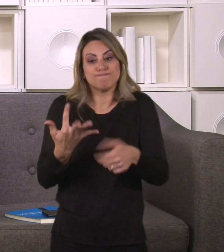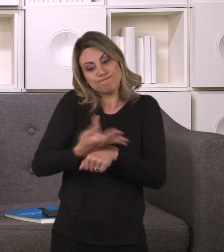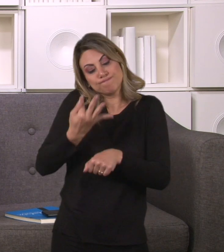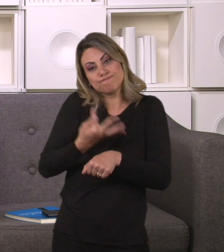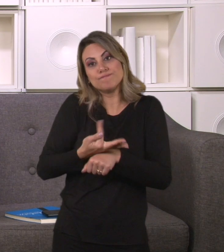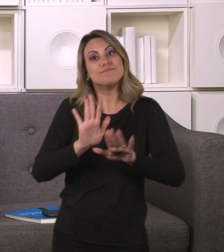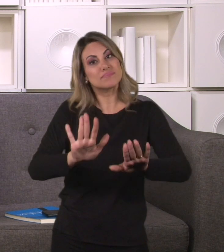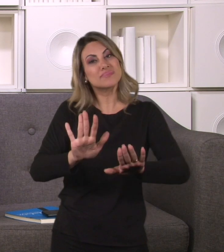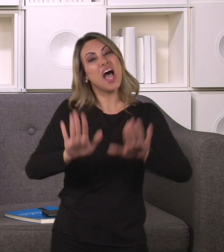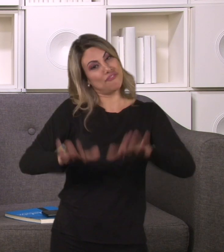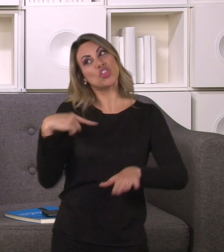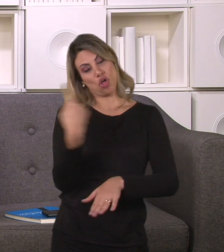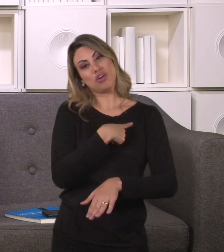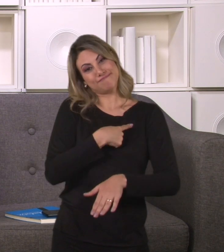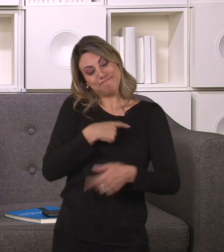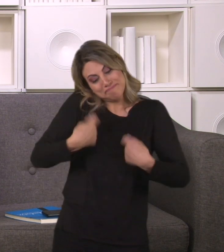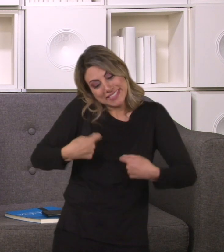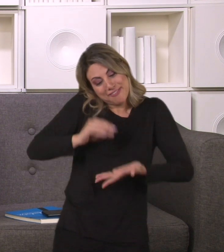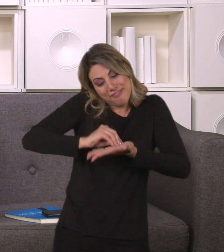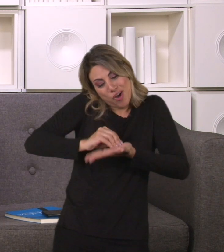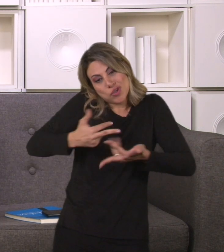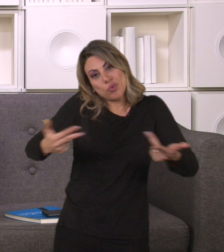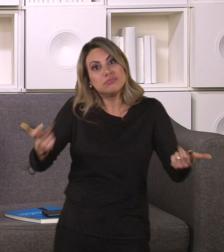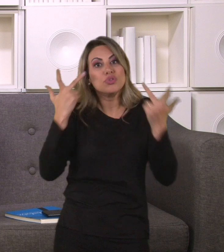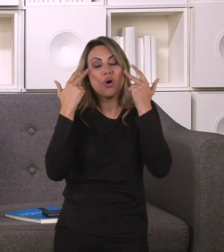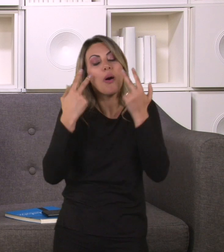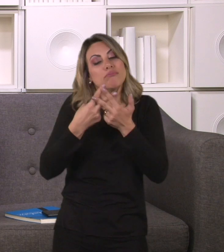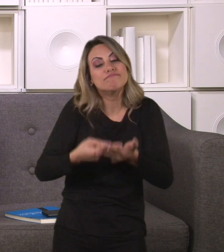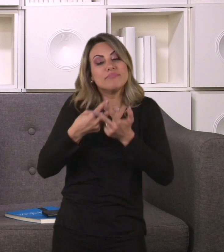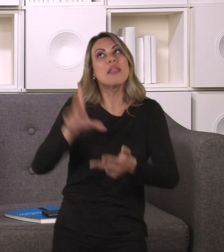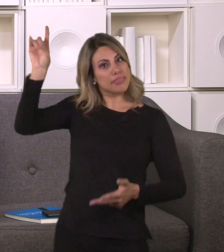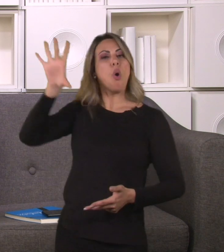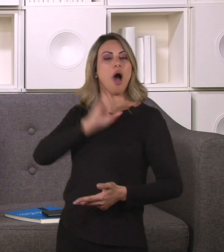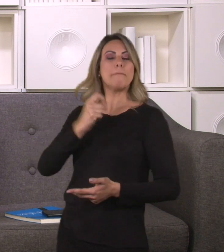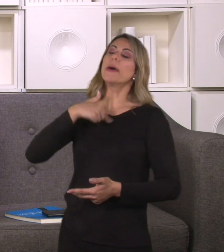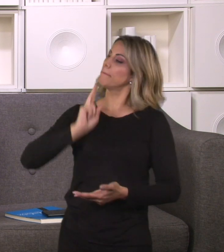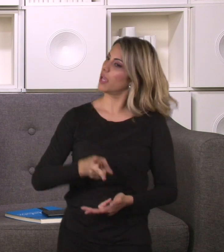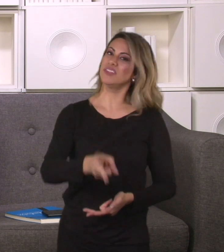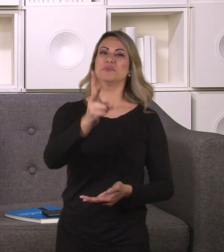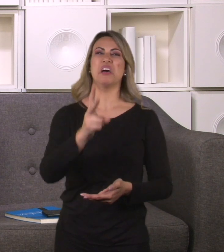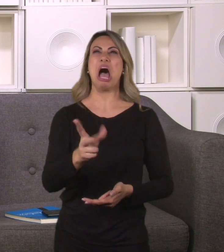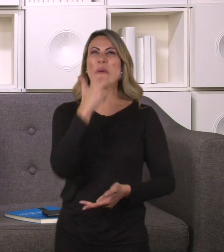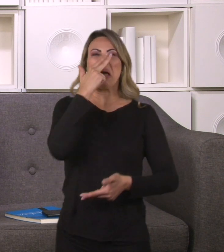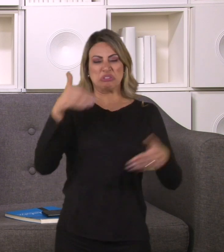que somos amados por Deus, passamos por isso. A outra coisa é quando nós temos os nossos castelos